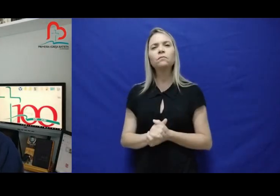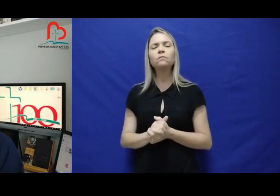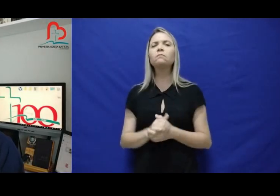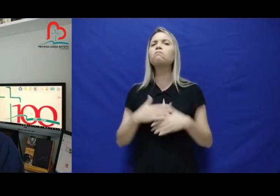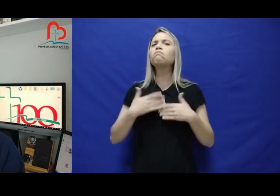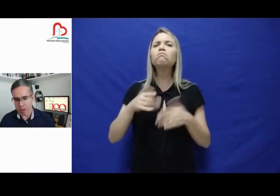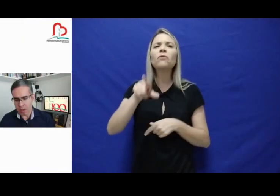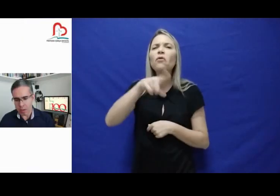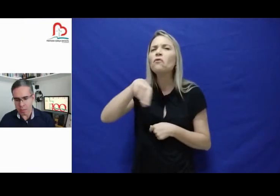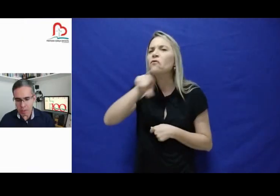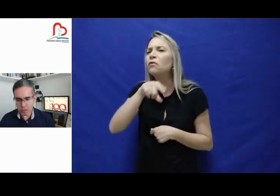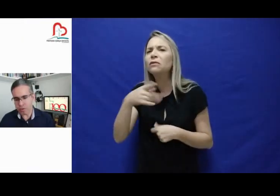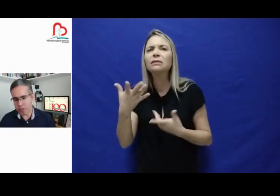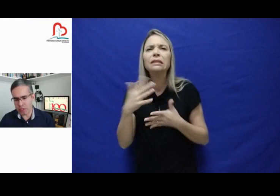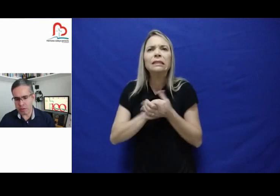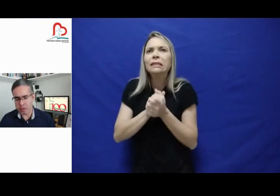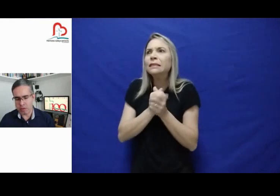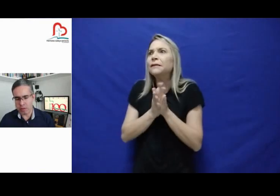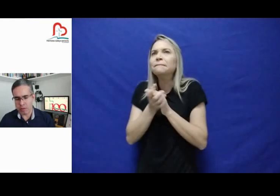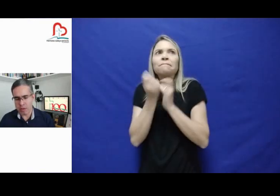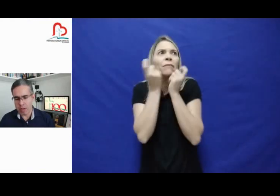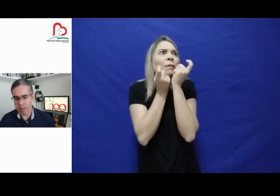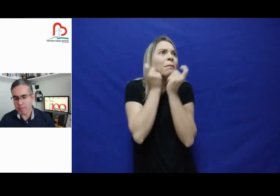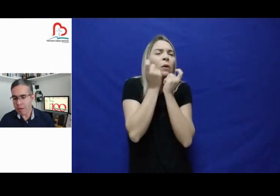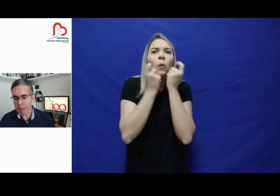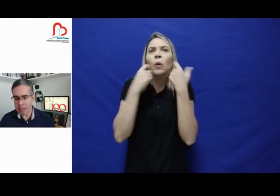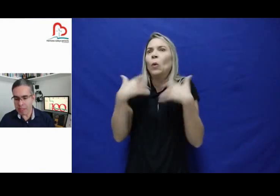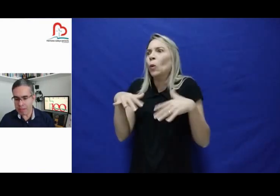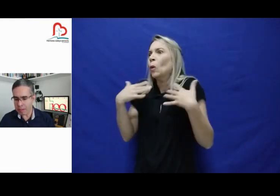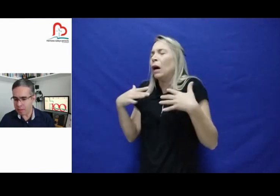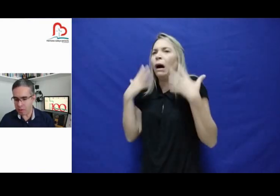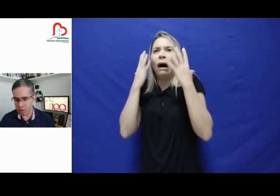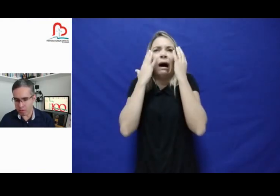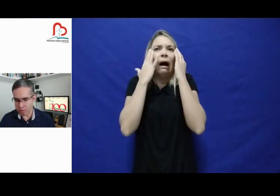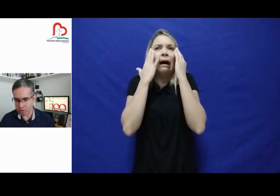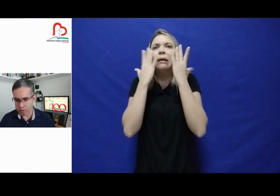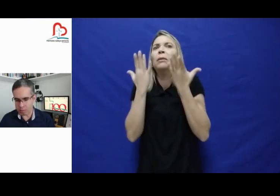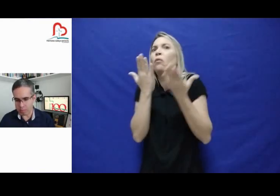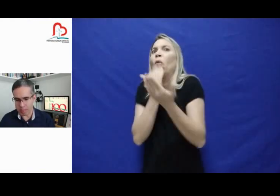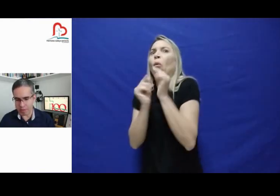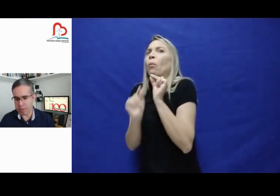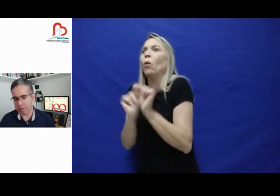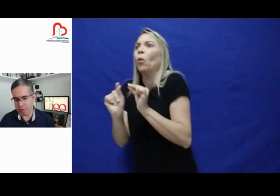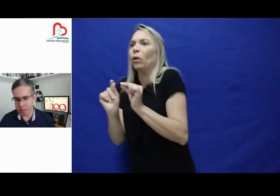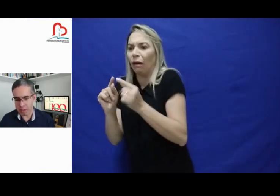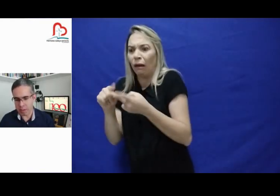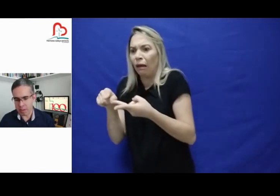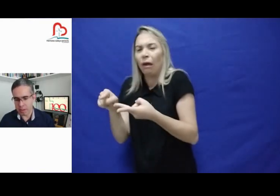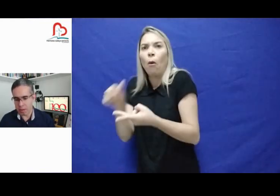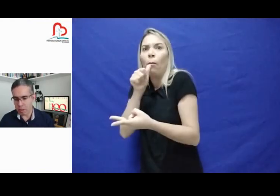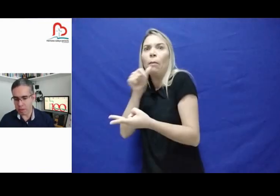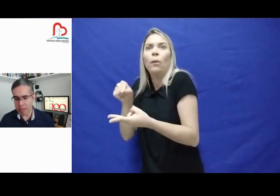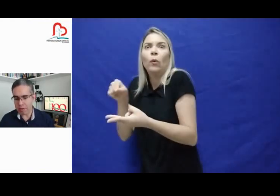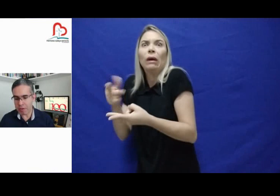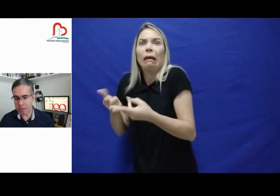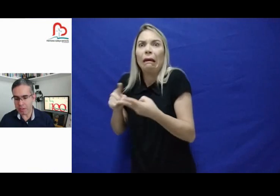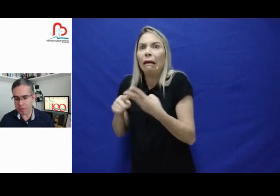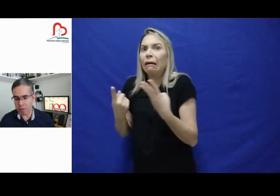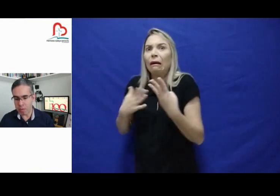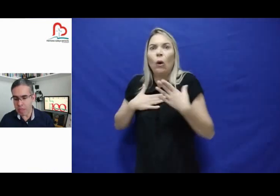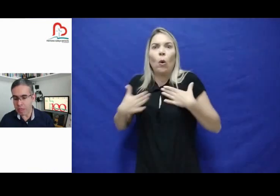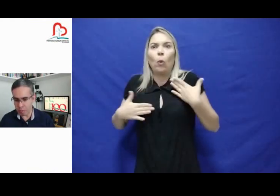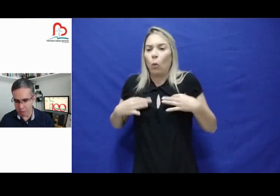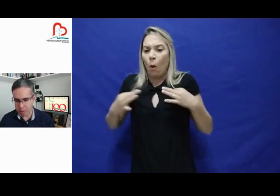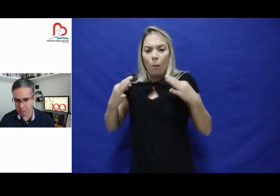assim: Por isso vos digo, não andeis ansiosos pela vossa vida, quanto ao que haveis